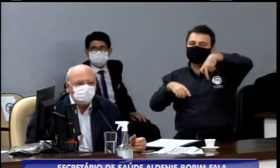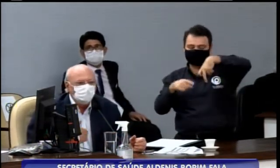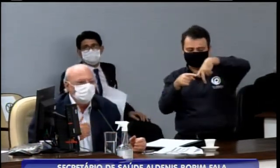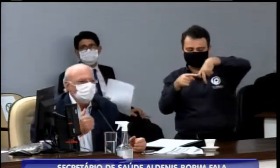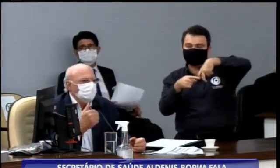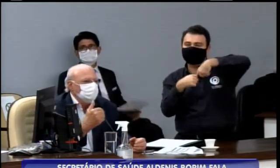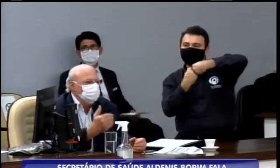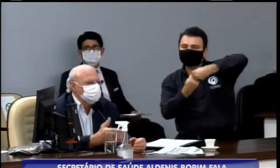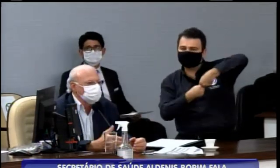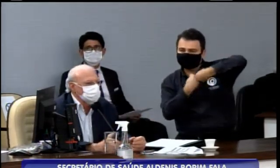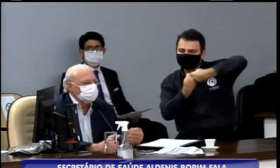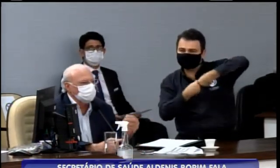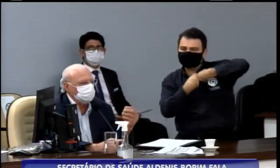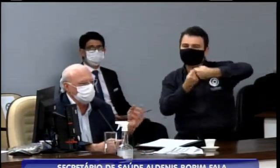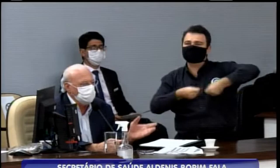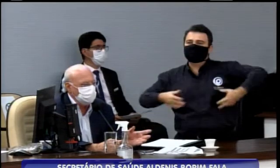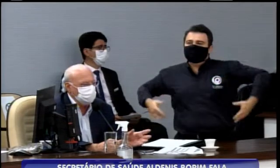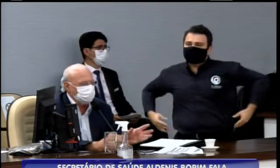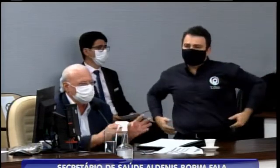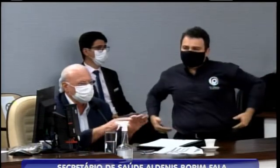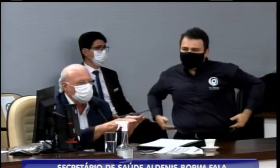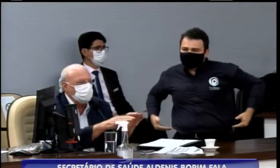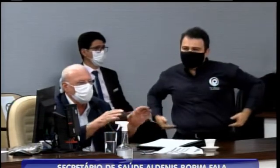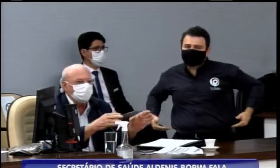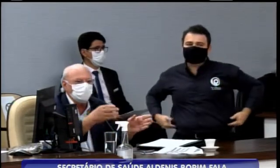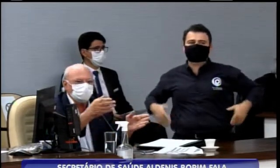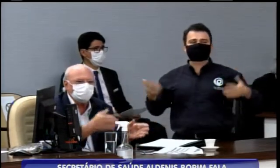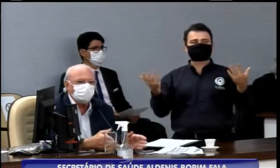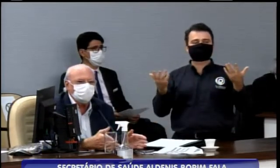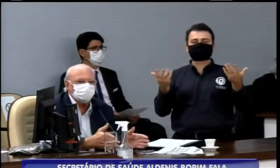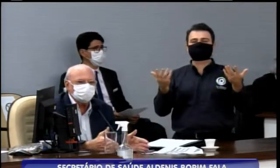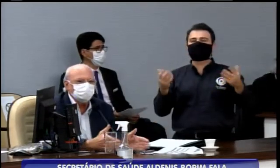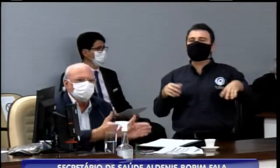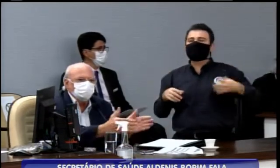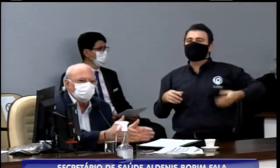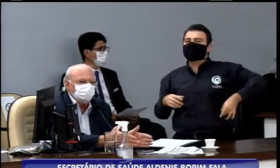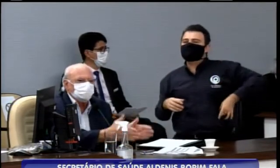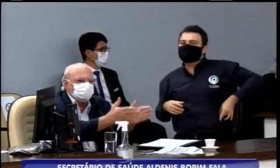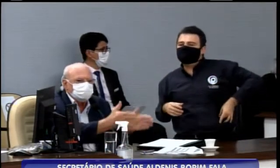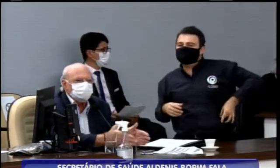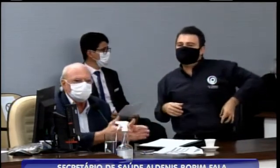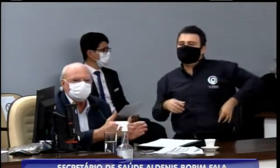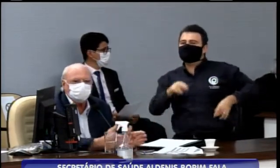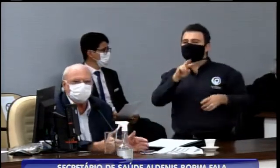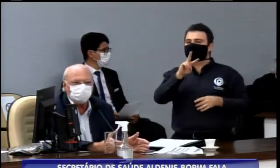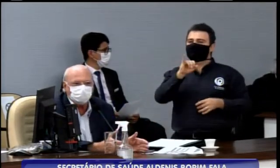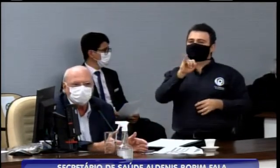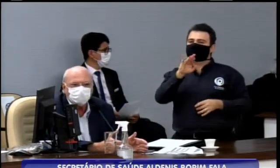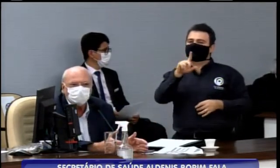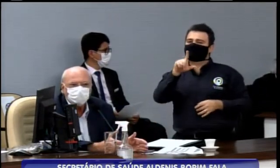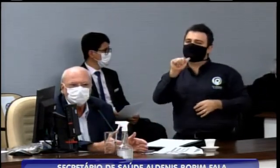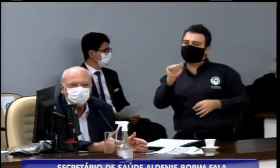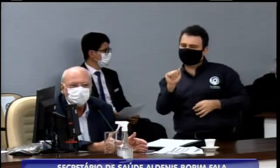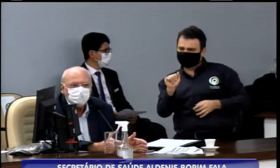quadril, vesícula, hérnia, que são obrigatórias no número que a gente